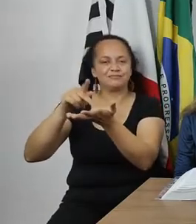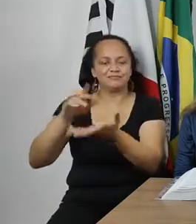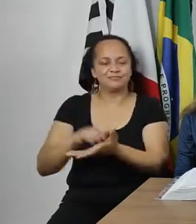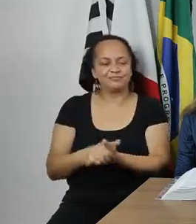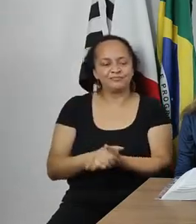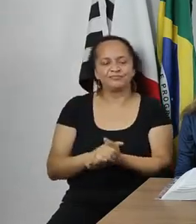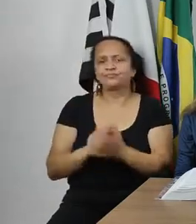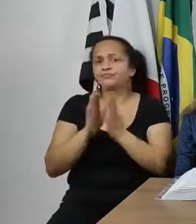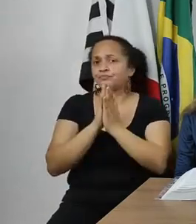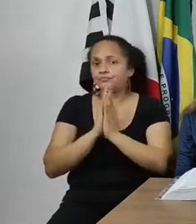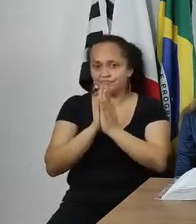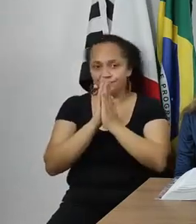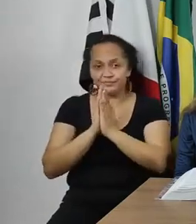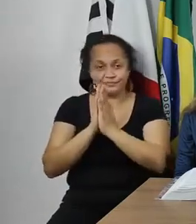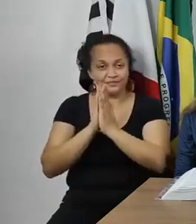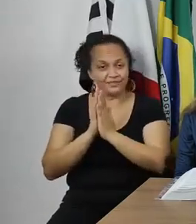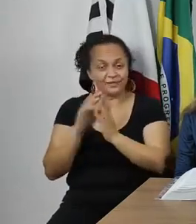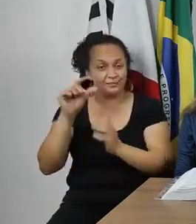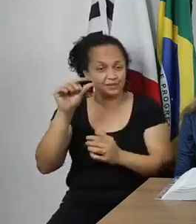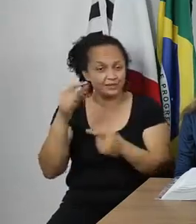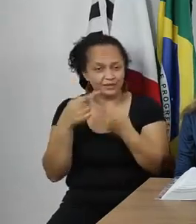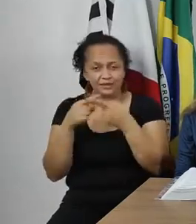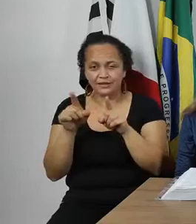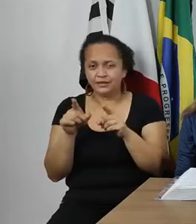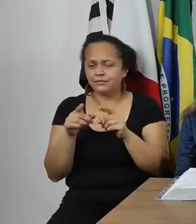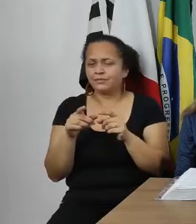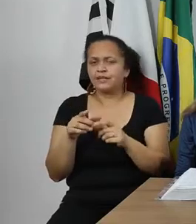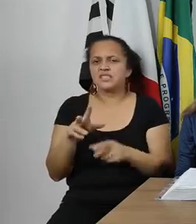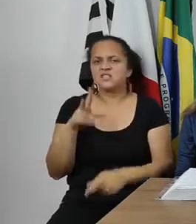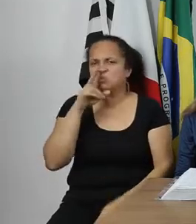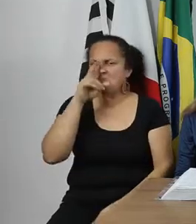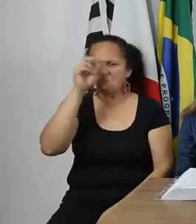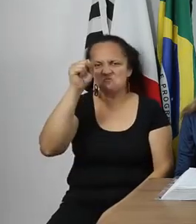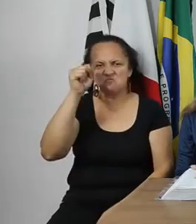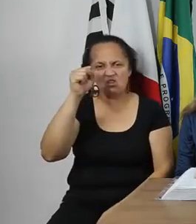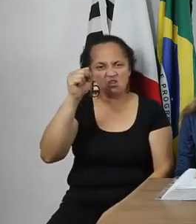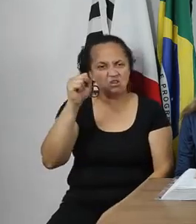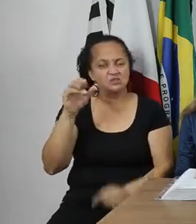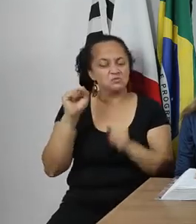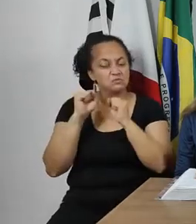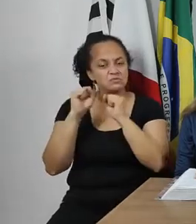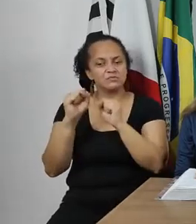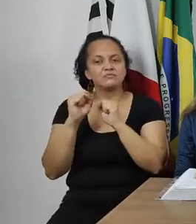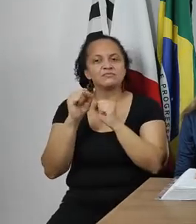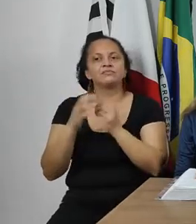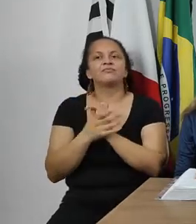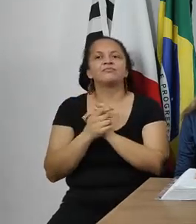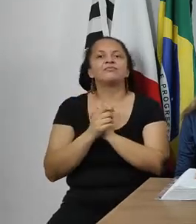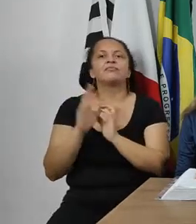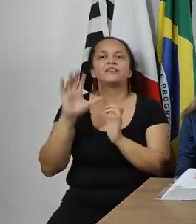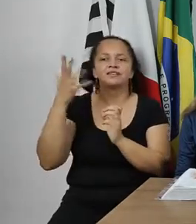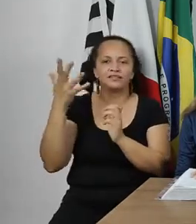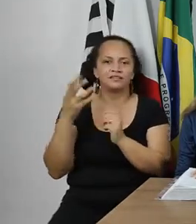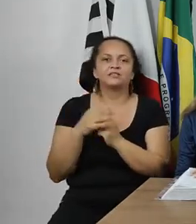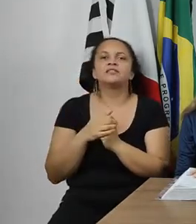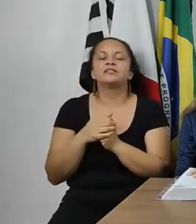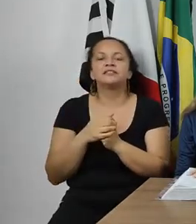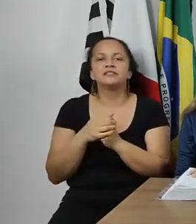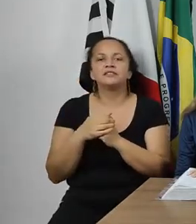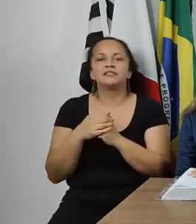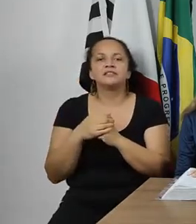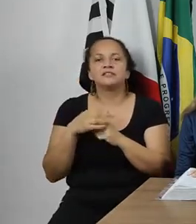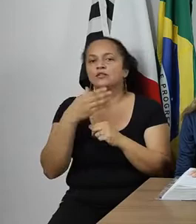Uma oração muito pequena, mas uma oração que teve muito efeito. E esse efeito veio através do profeta